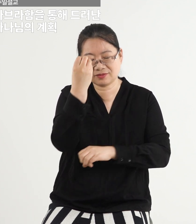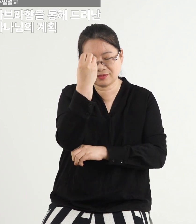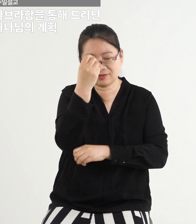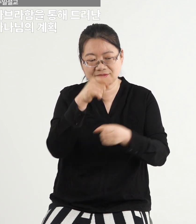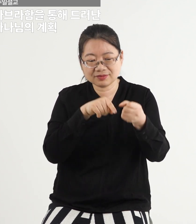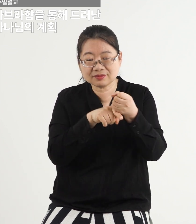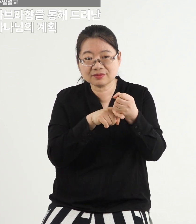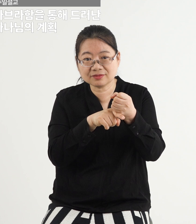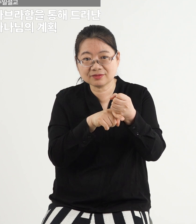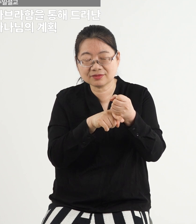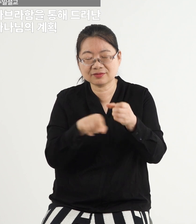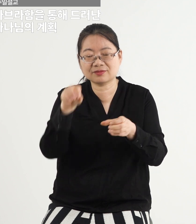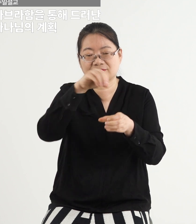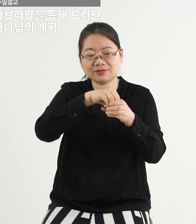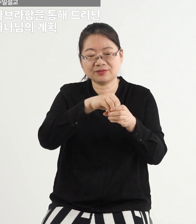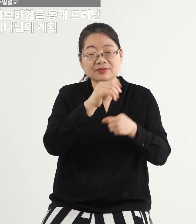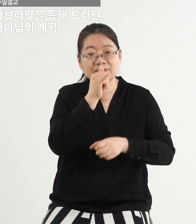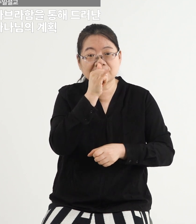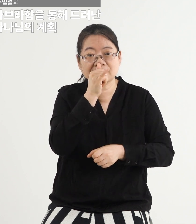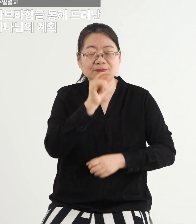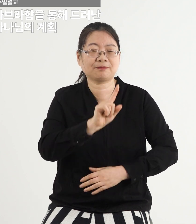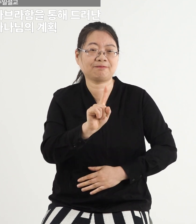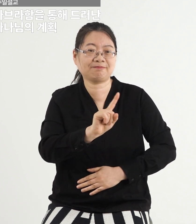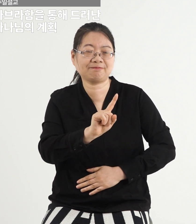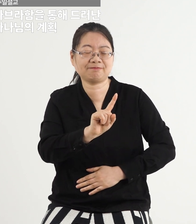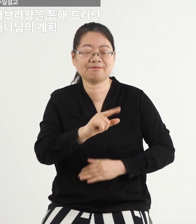원리가 담아져 있습니다. 뭐냐면